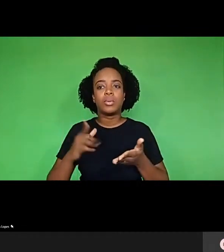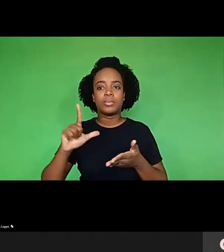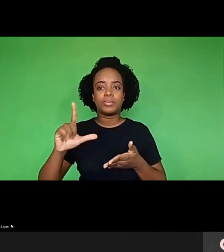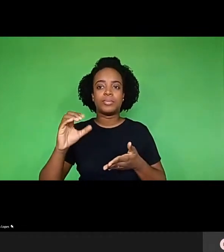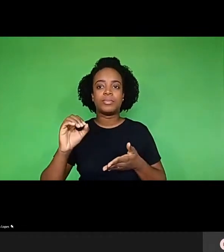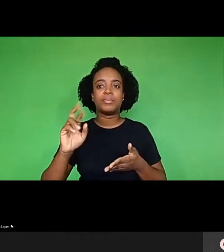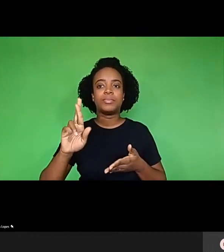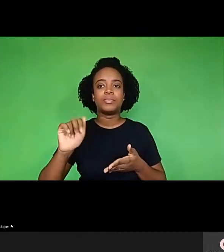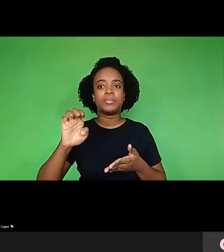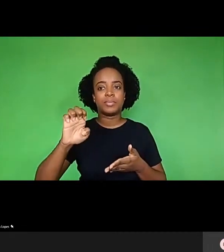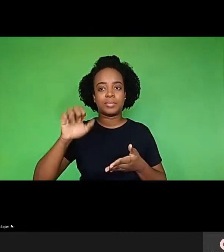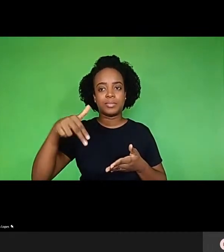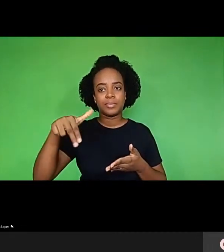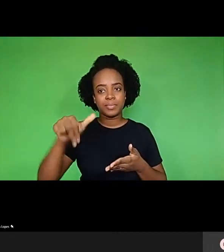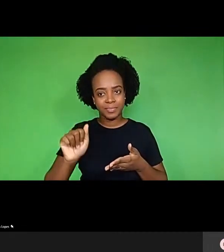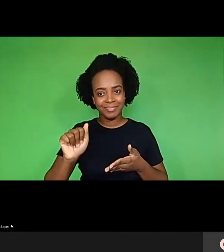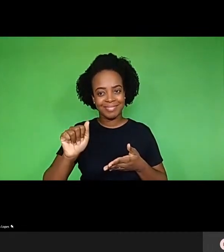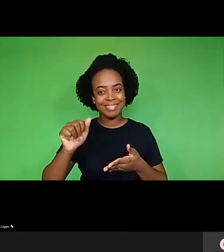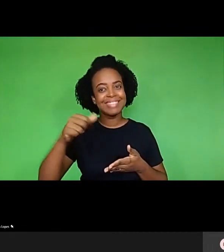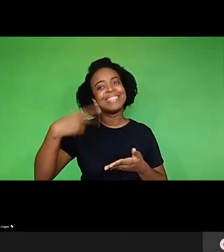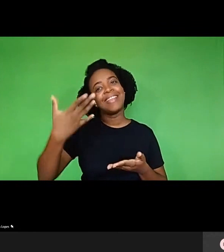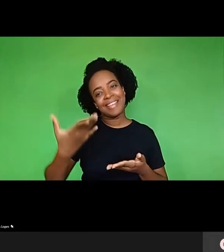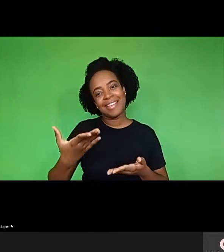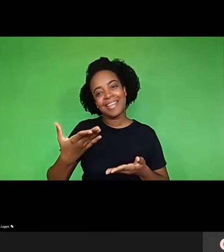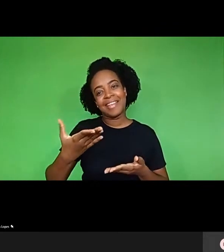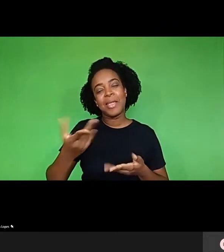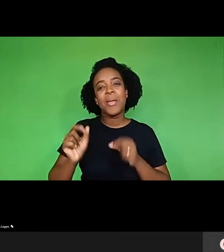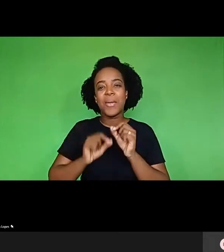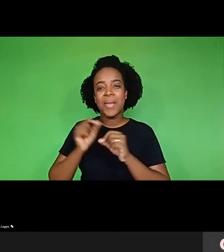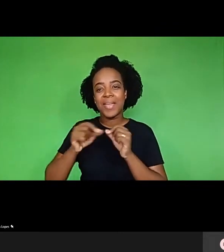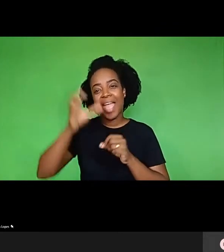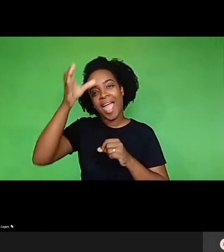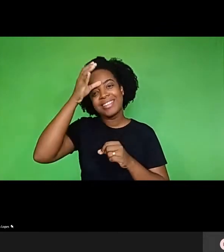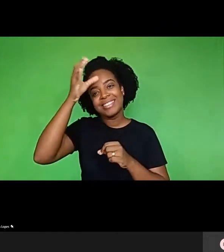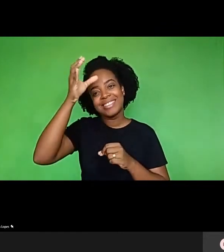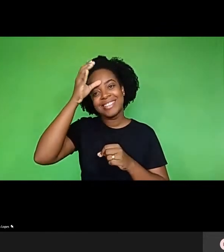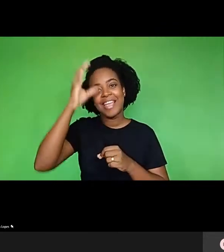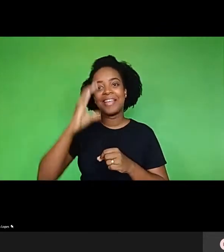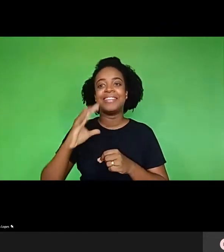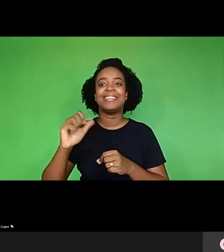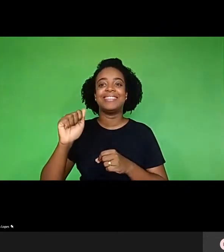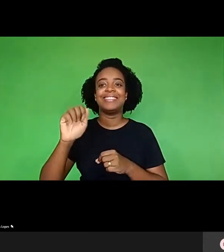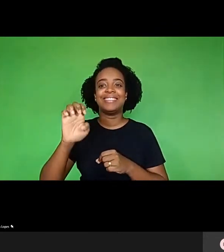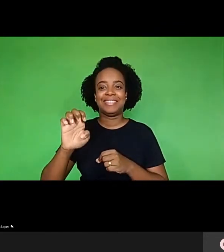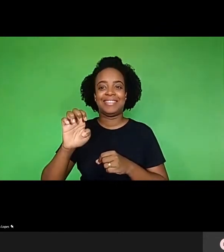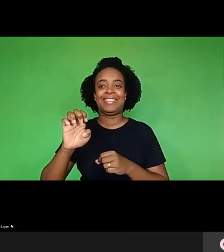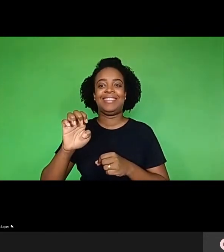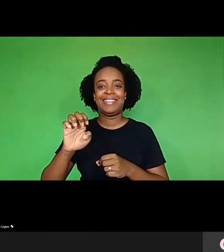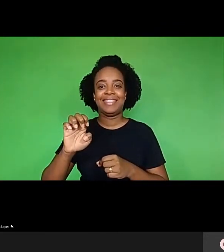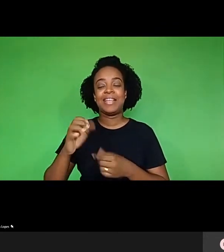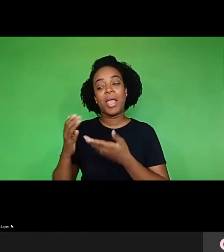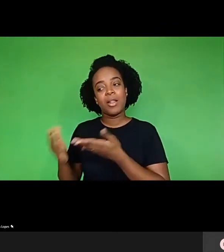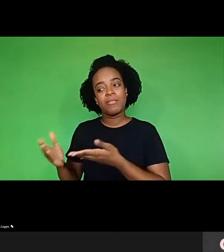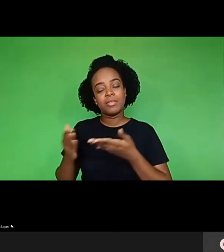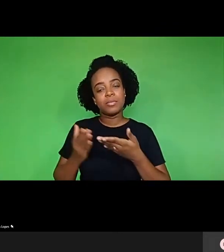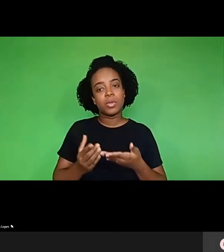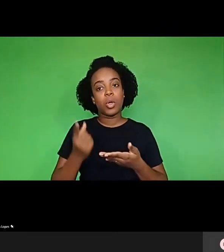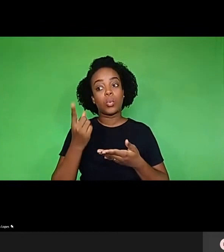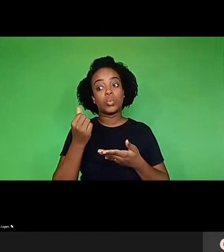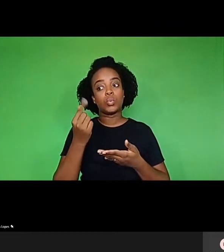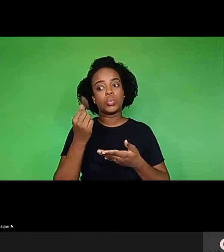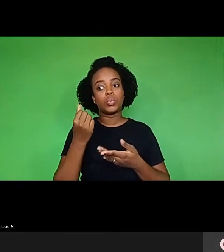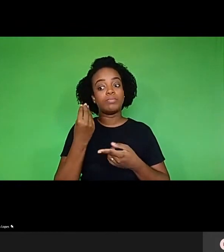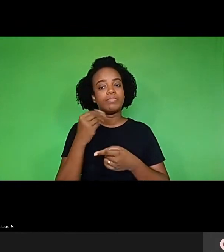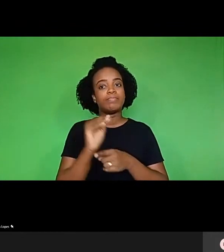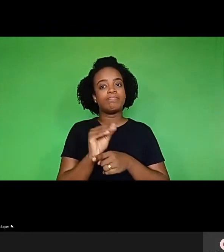tia da Kai, para falar um pouco com vocês a respeito dos auxílios, tá? ela vai comentar como é